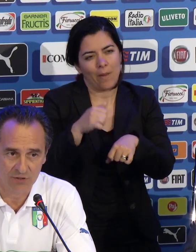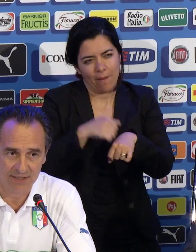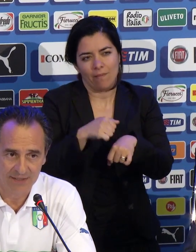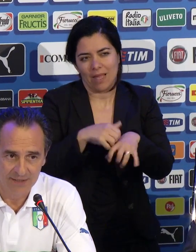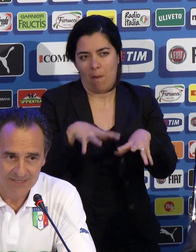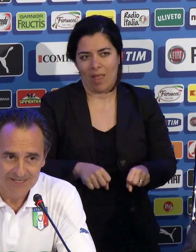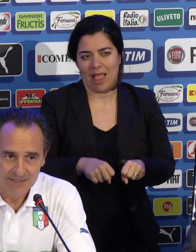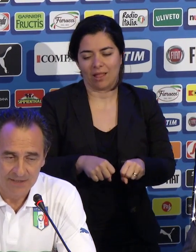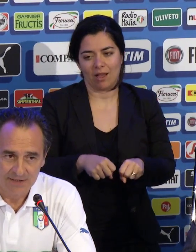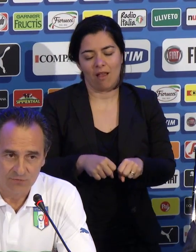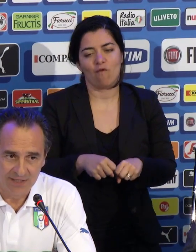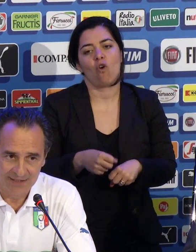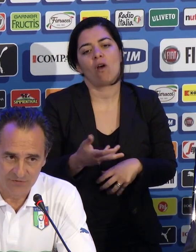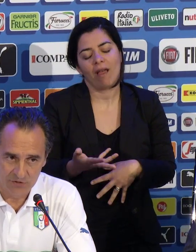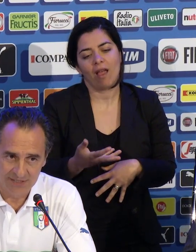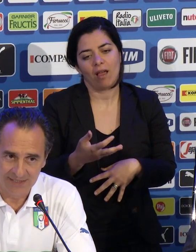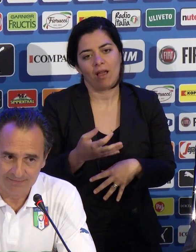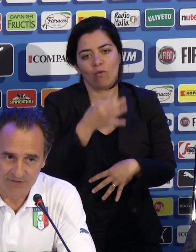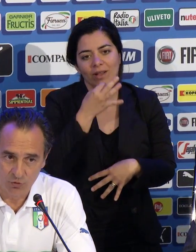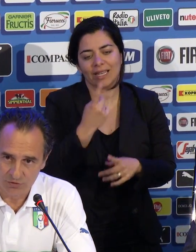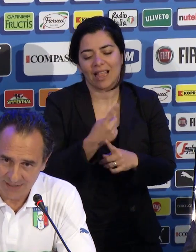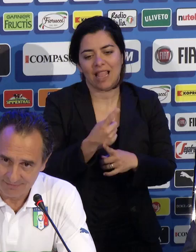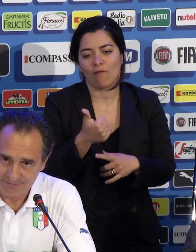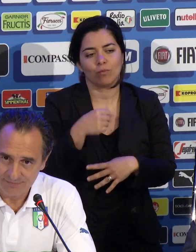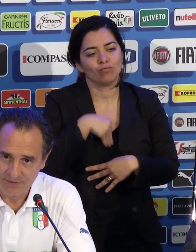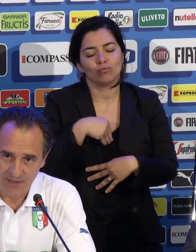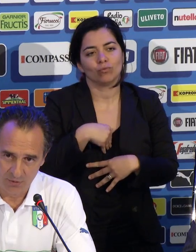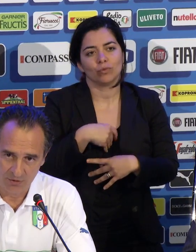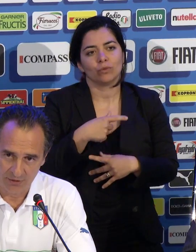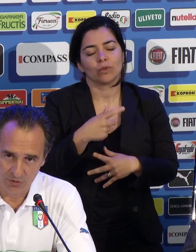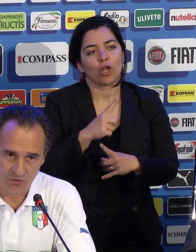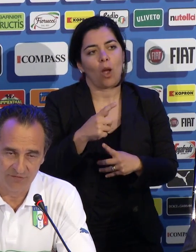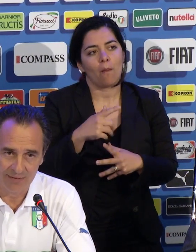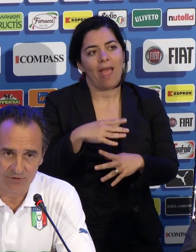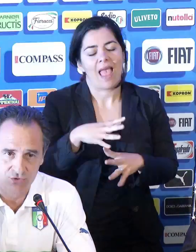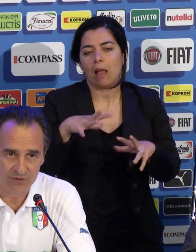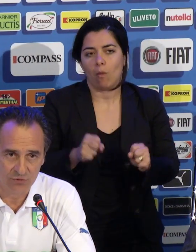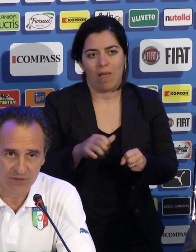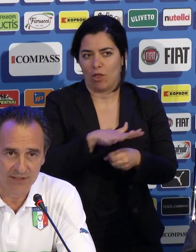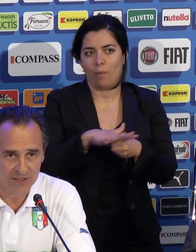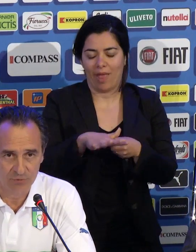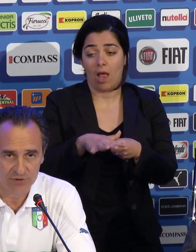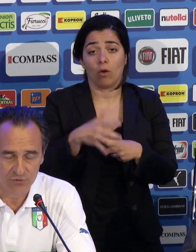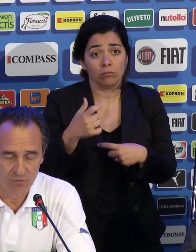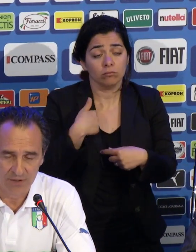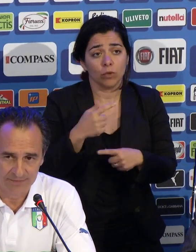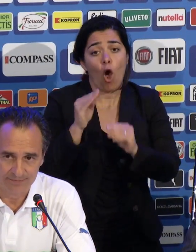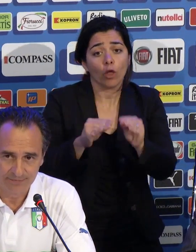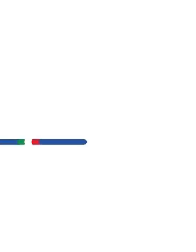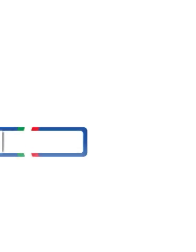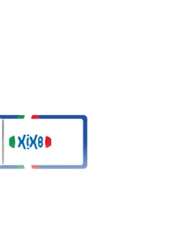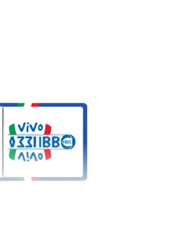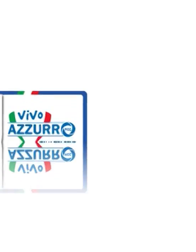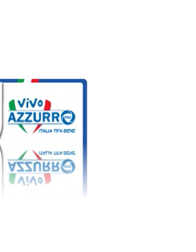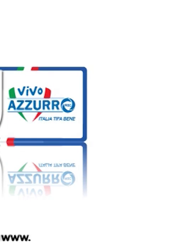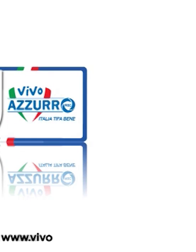quindi ci vuole una grande forza di volontà. Era quello che noi volevamo dai giocatori e le risposte sono buone.